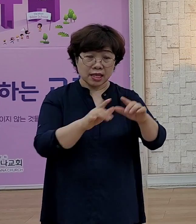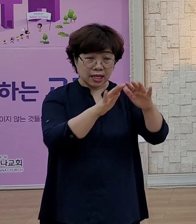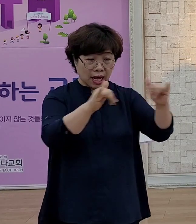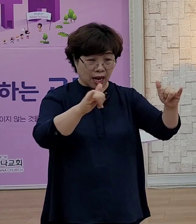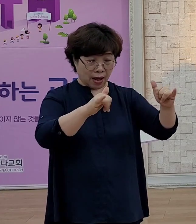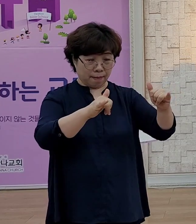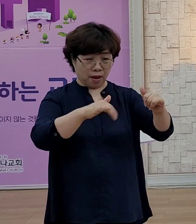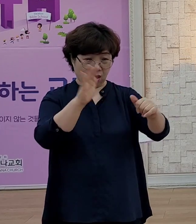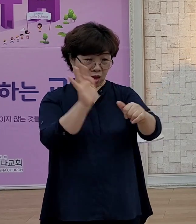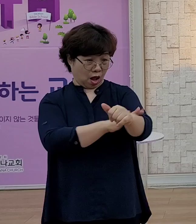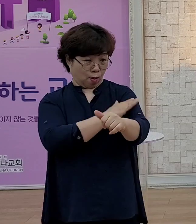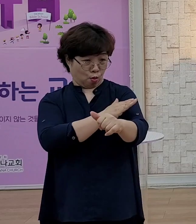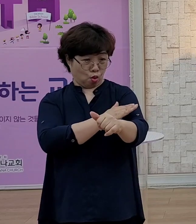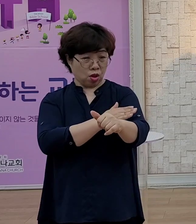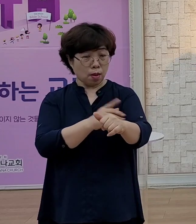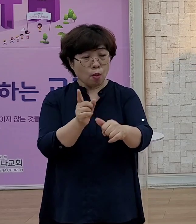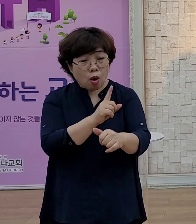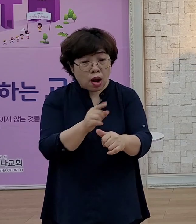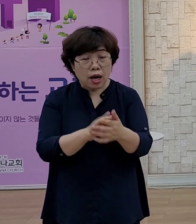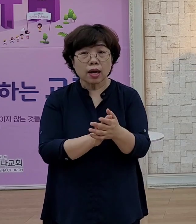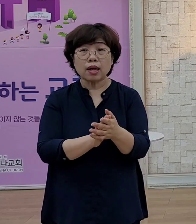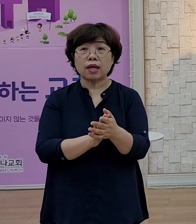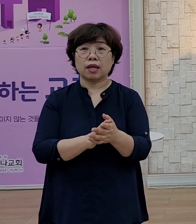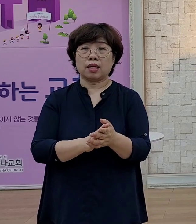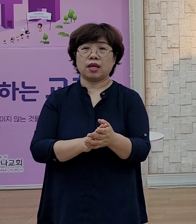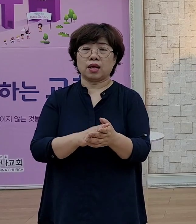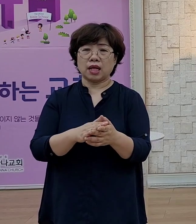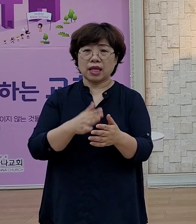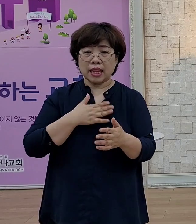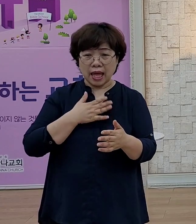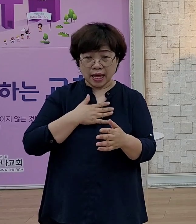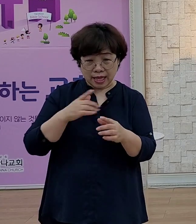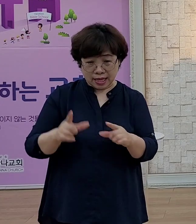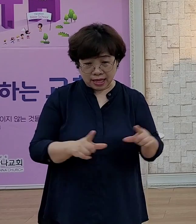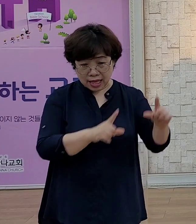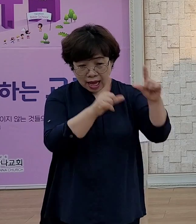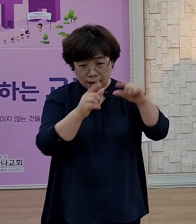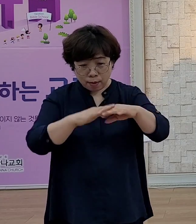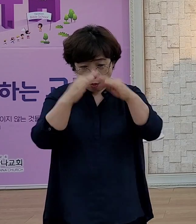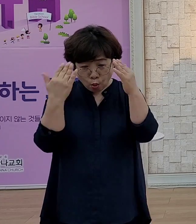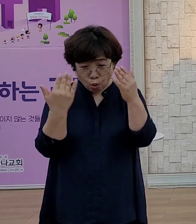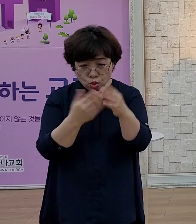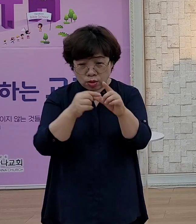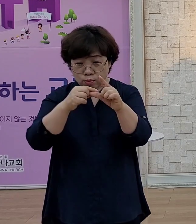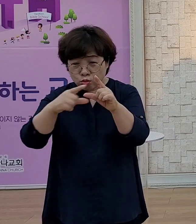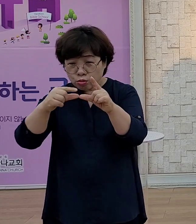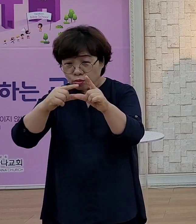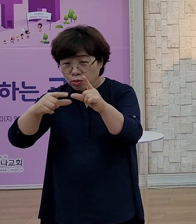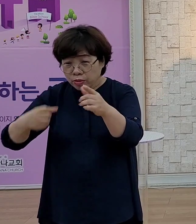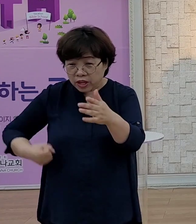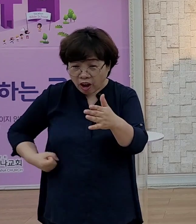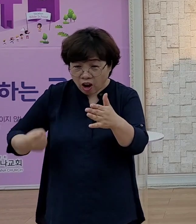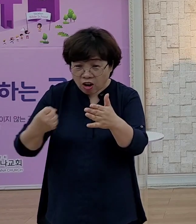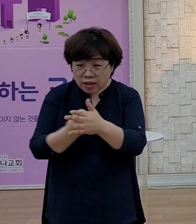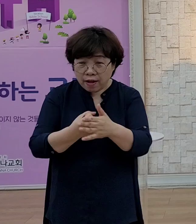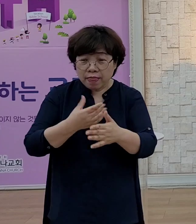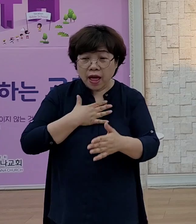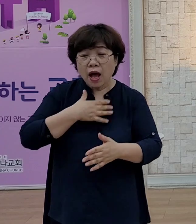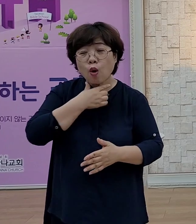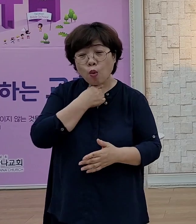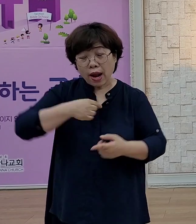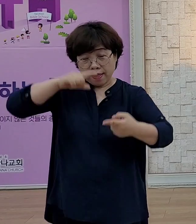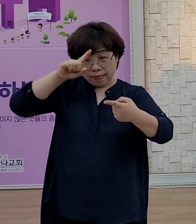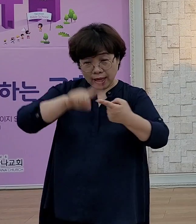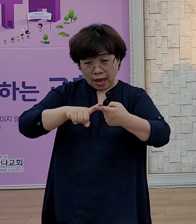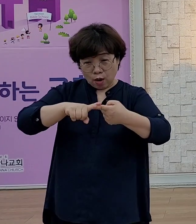나는 내 삶의 최종 결정권자다. 내가 계획하고 내가 원하는 대로